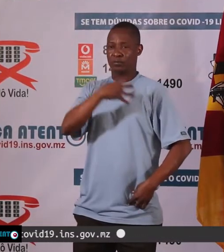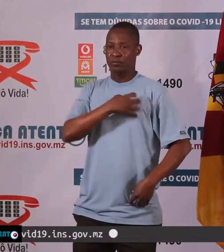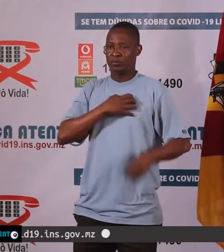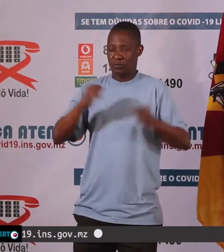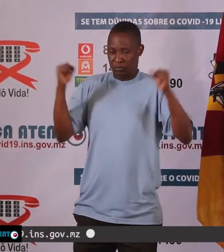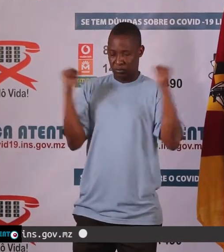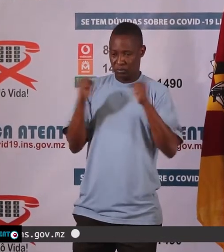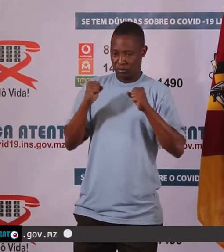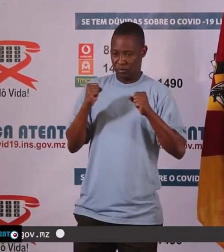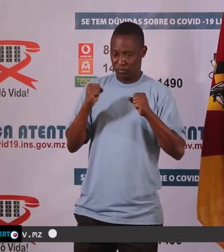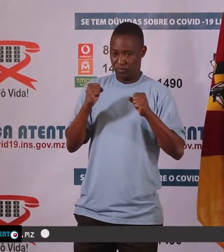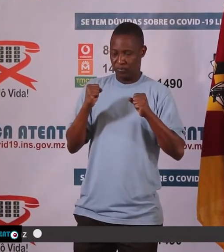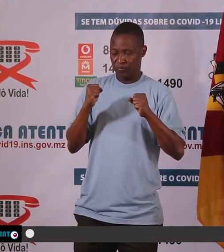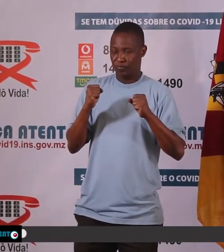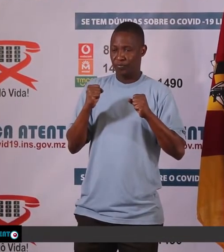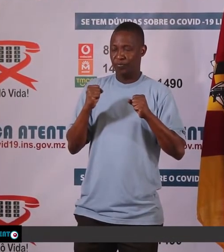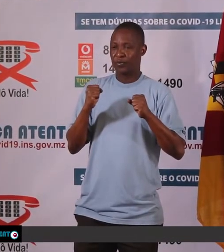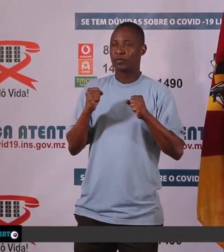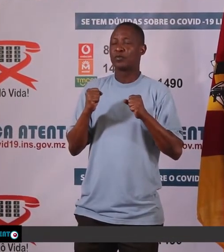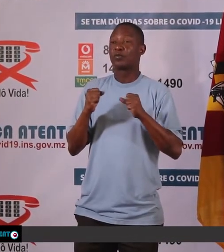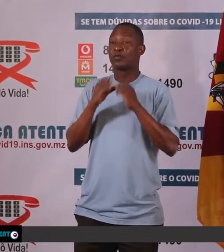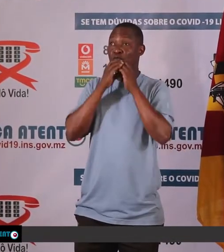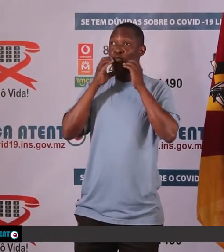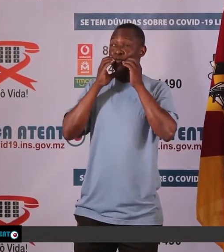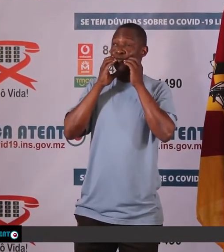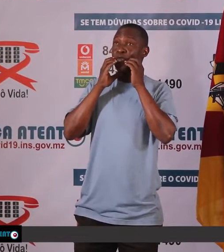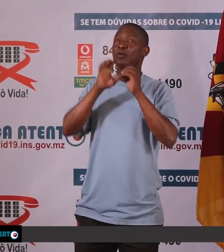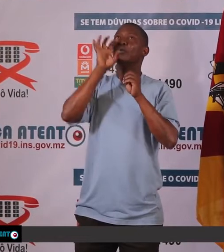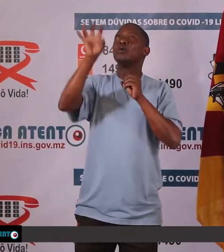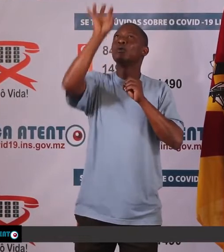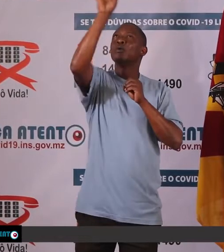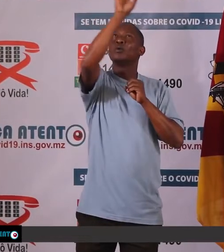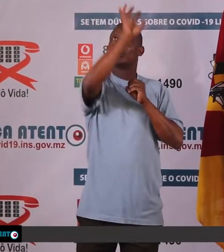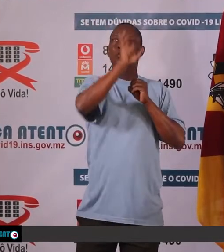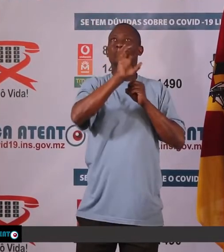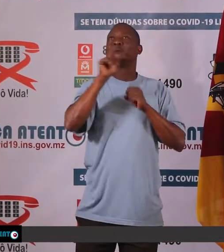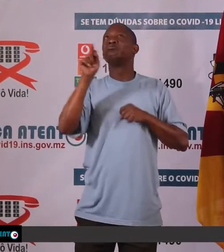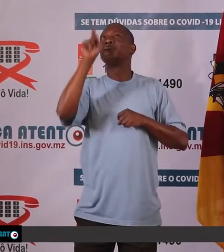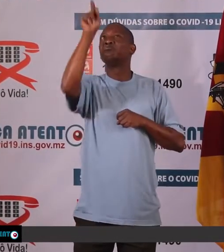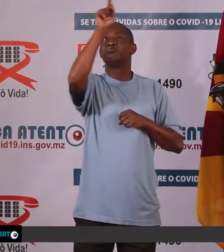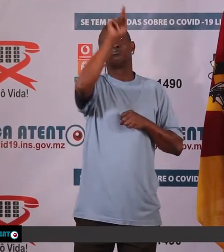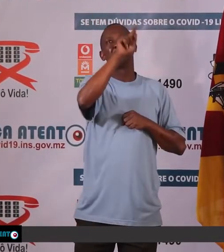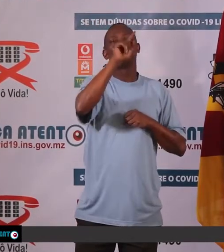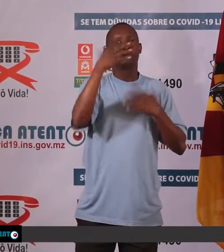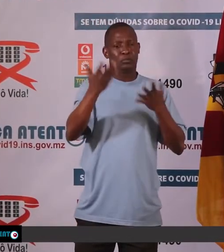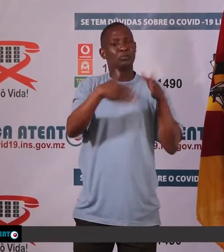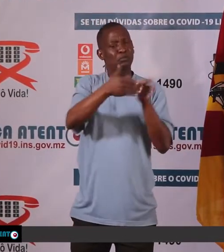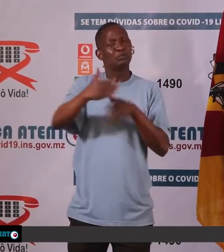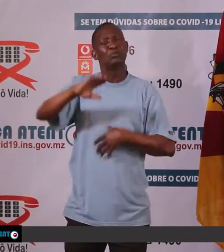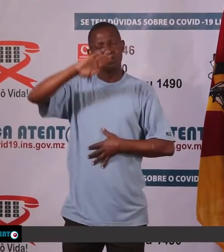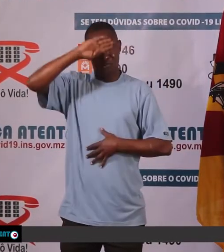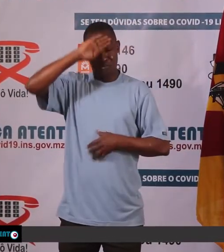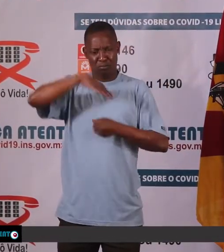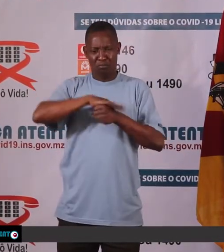diferentemente das restantes províncias do país, que ainda apresentam um padrão epidemiológico baseado